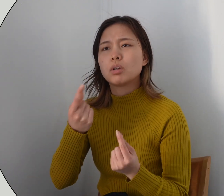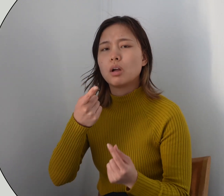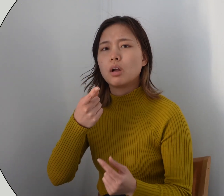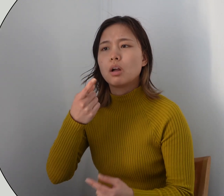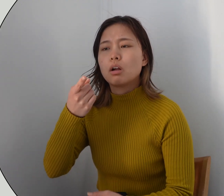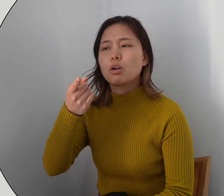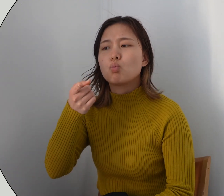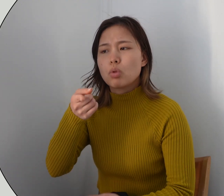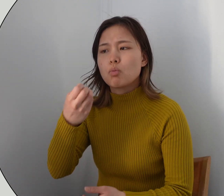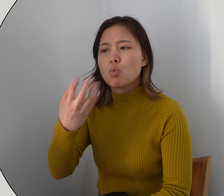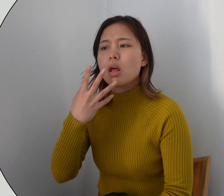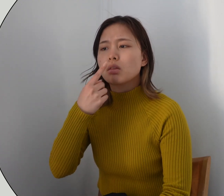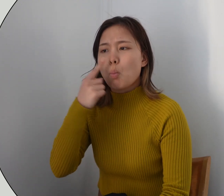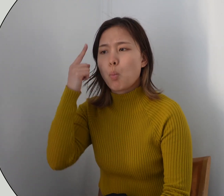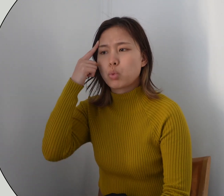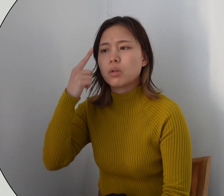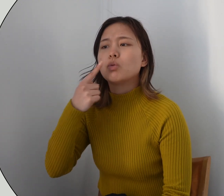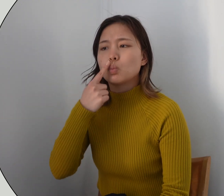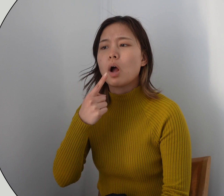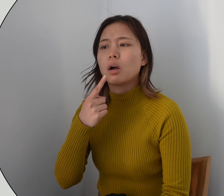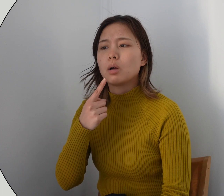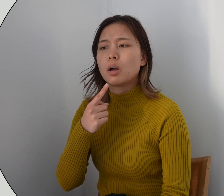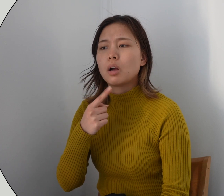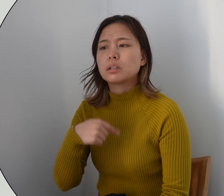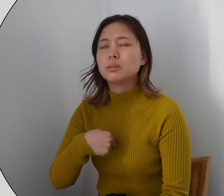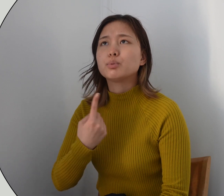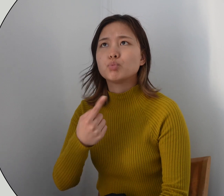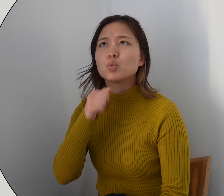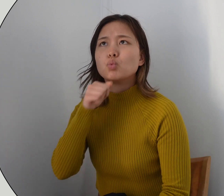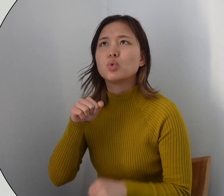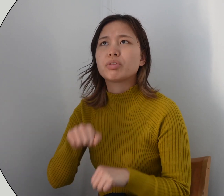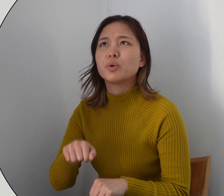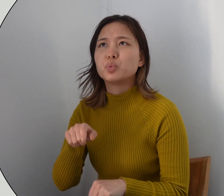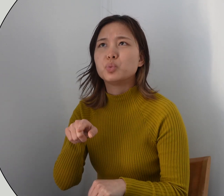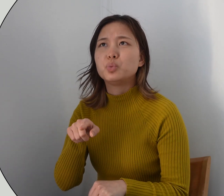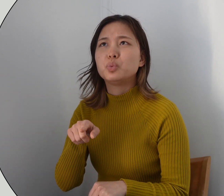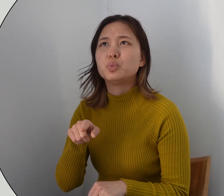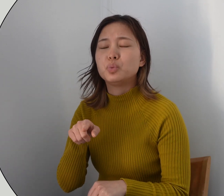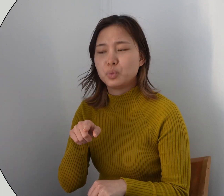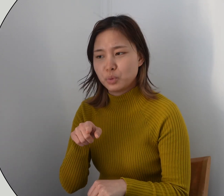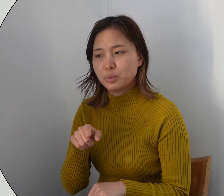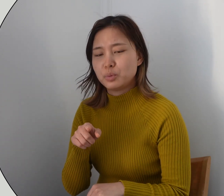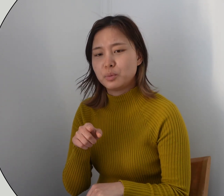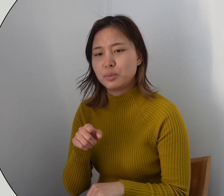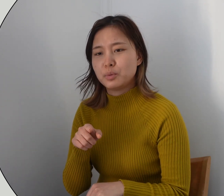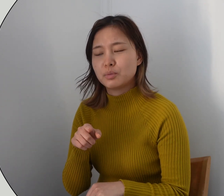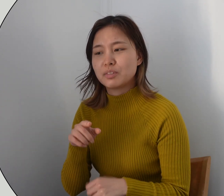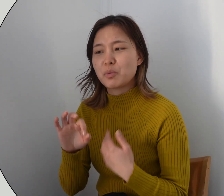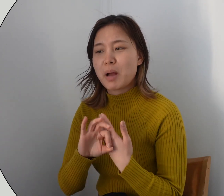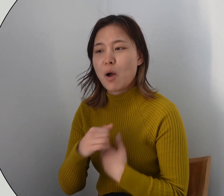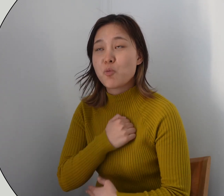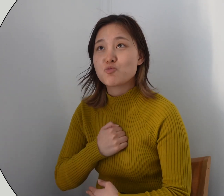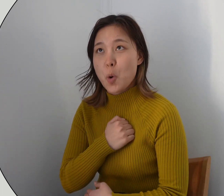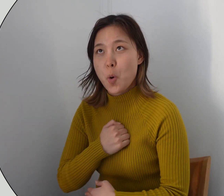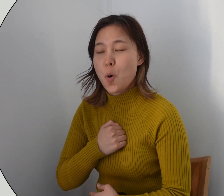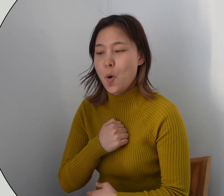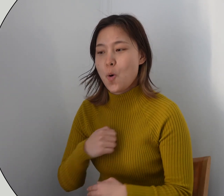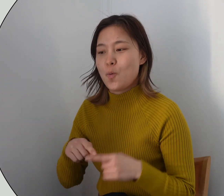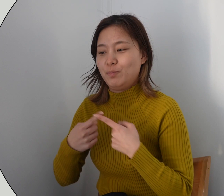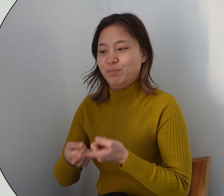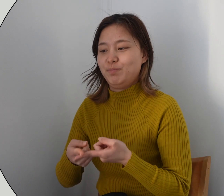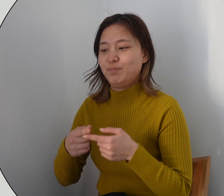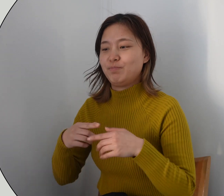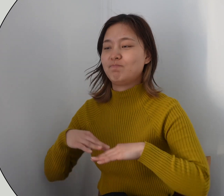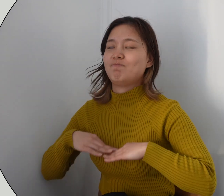そうですね想像することについて聞かれて思ったのは自分はよく想像しているなっ